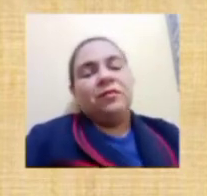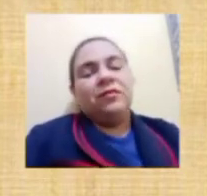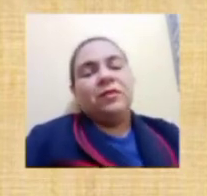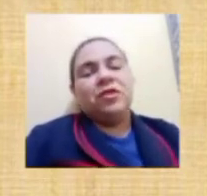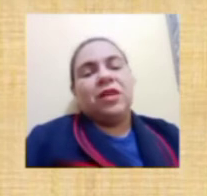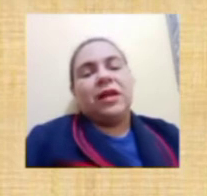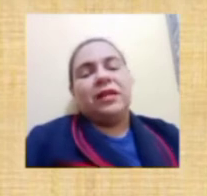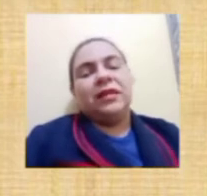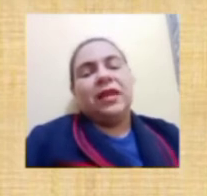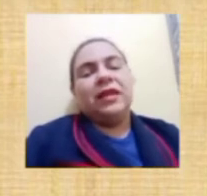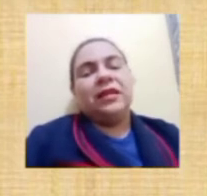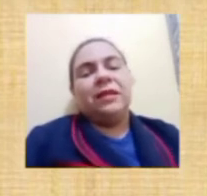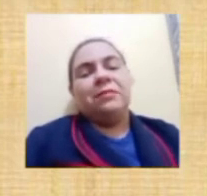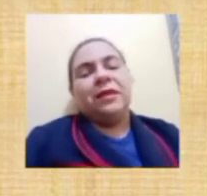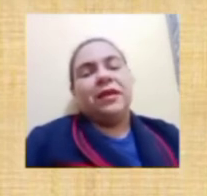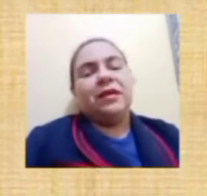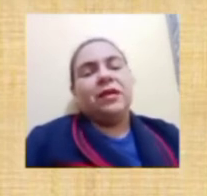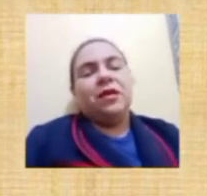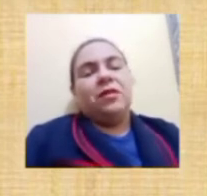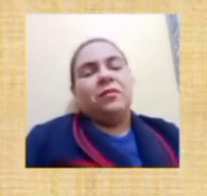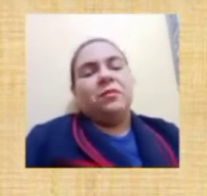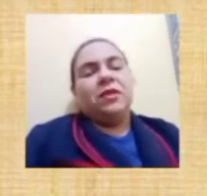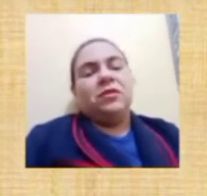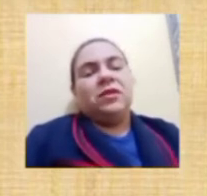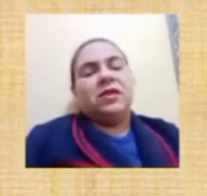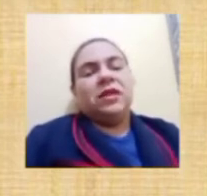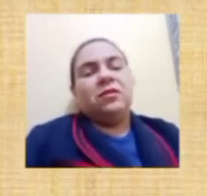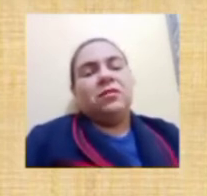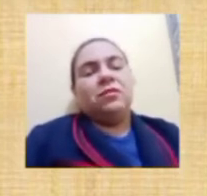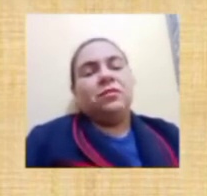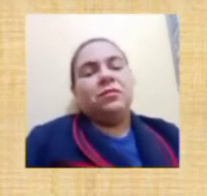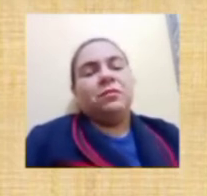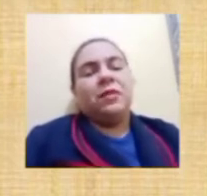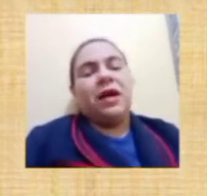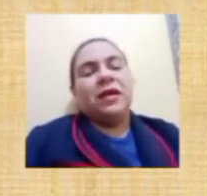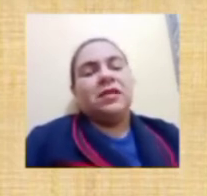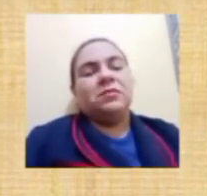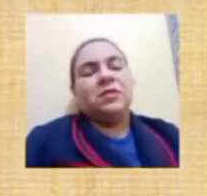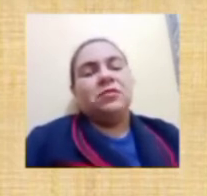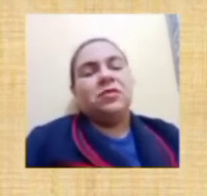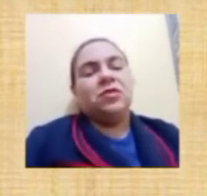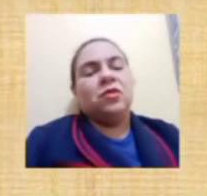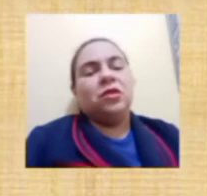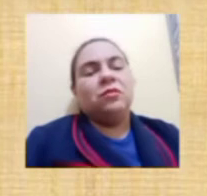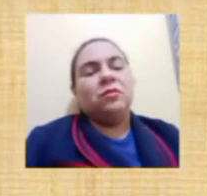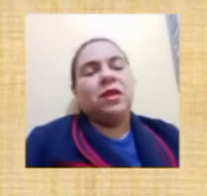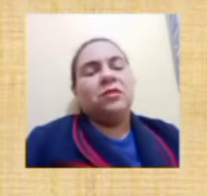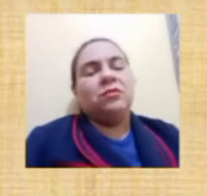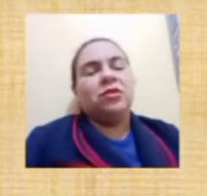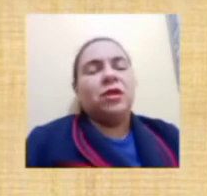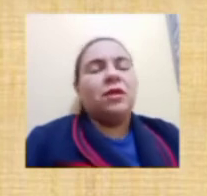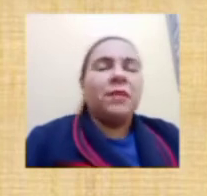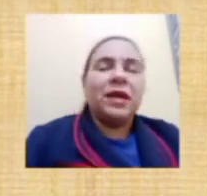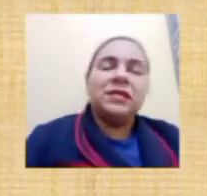a letra B. Vamos simplificar aí, tirando de dentro do parênteses,